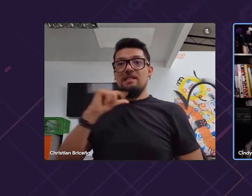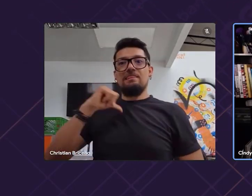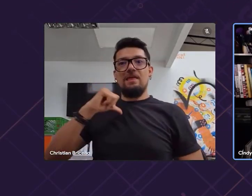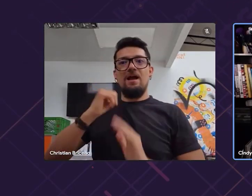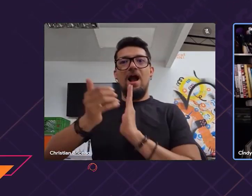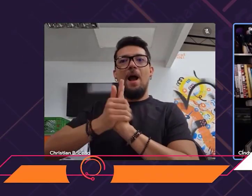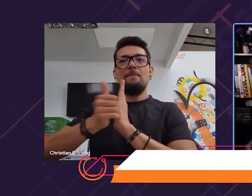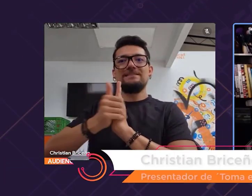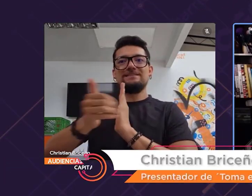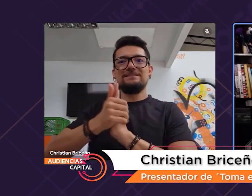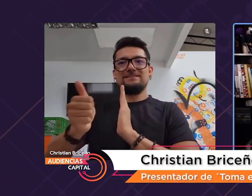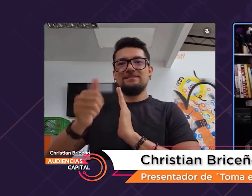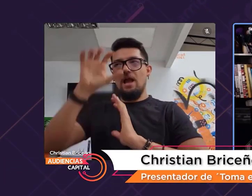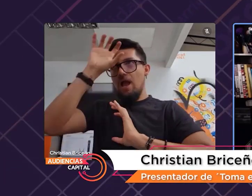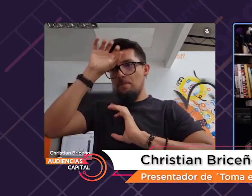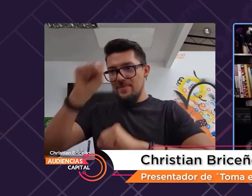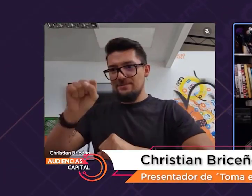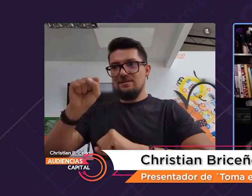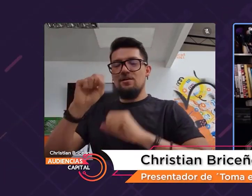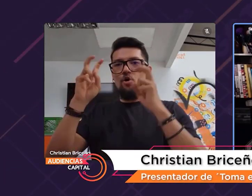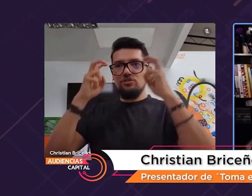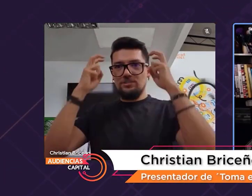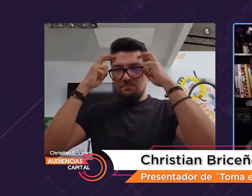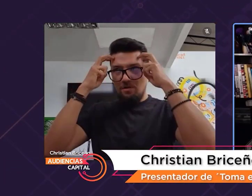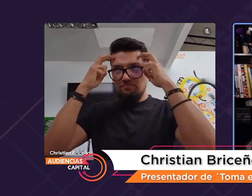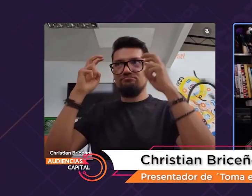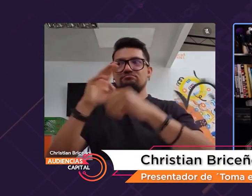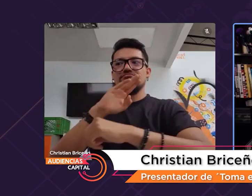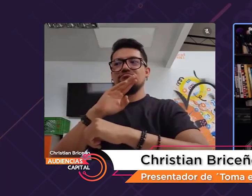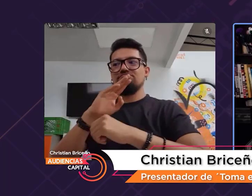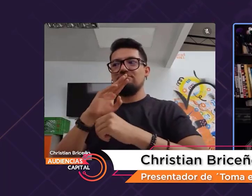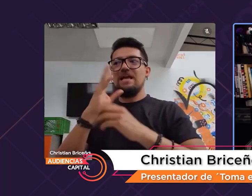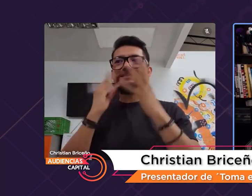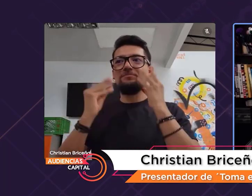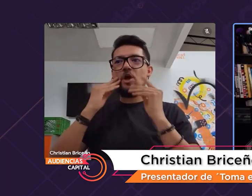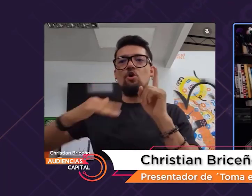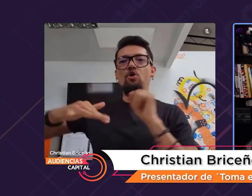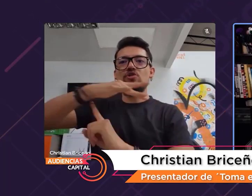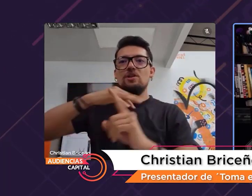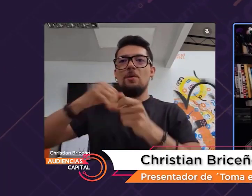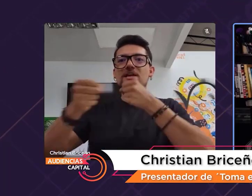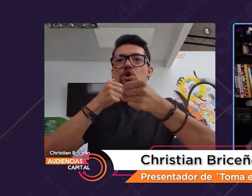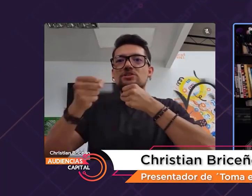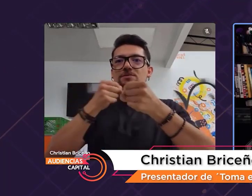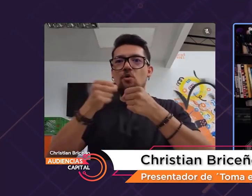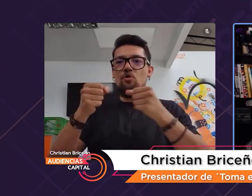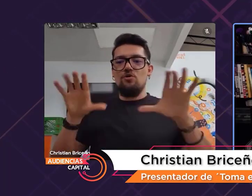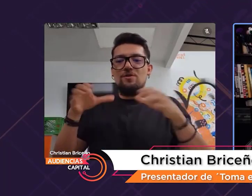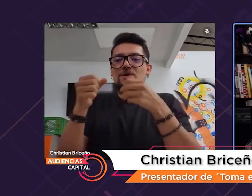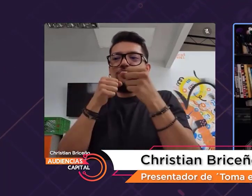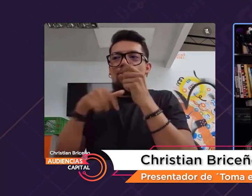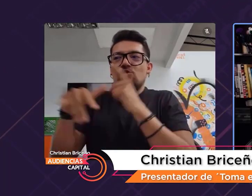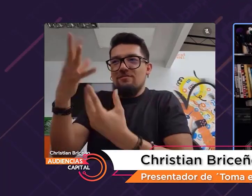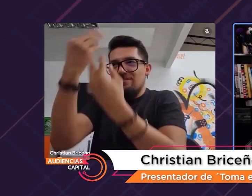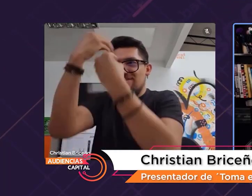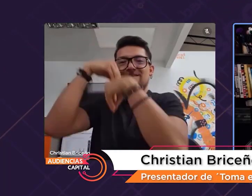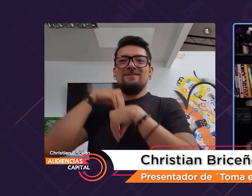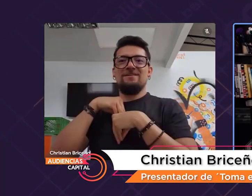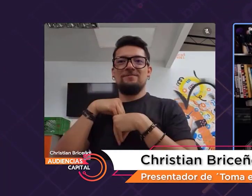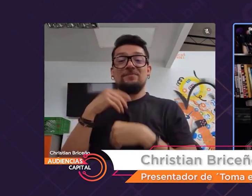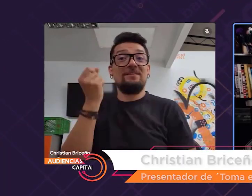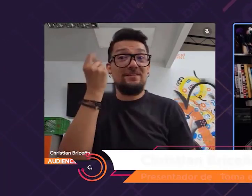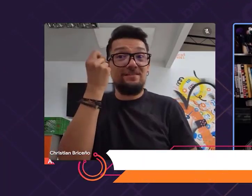Bueno, también es muy importante que la persona sorda primero adquiera las habilidades, el conocimiento. Obviamente, pues uno no nace